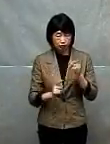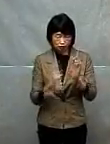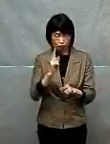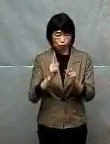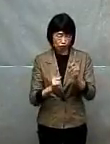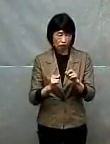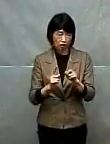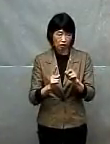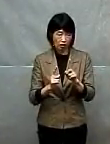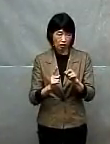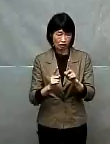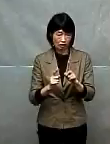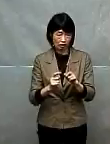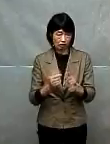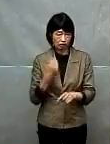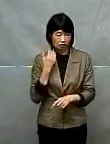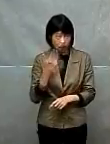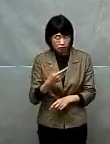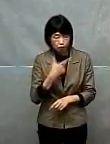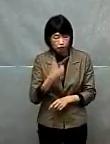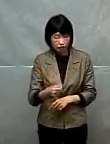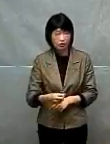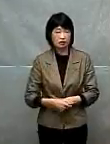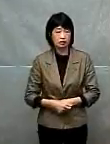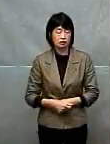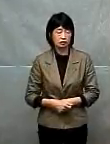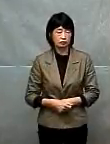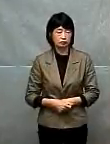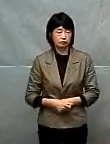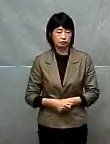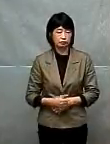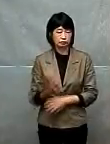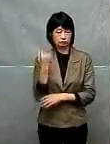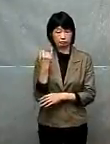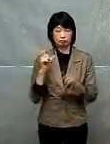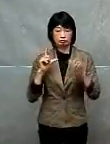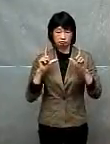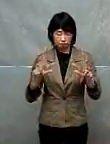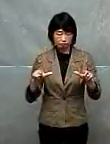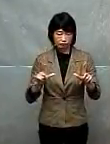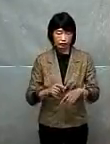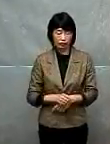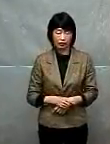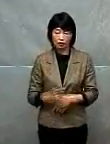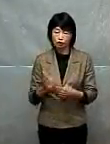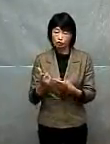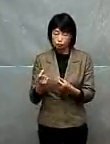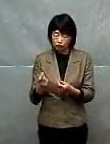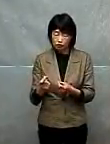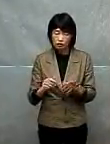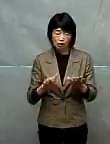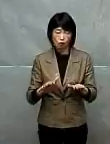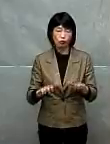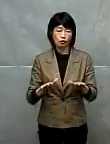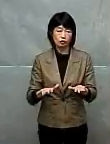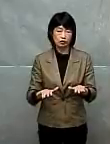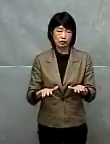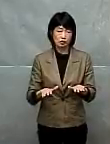ただければ教えていただきたいなと思うのですが。 ちょっと そうですね、今回